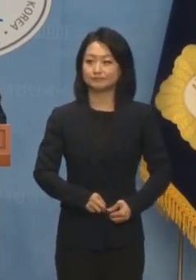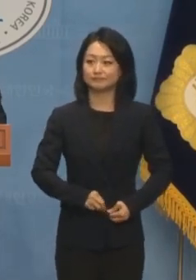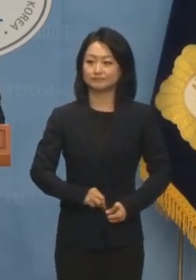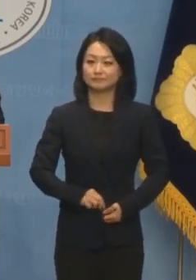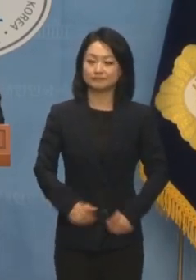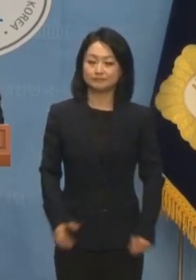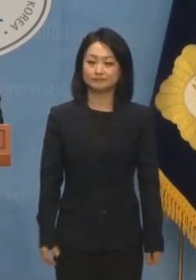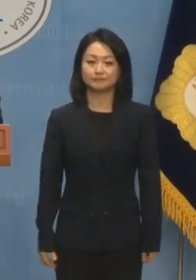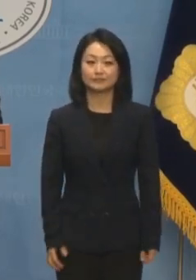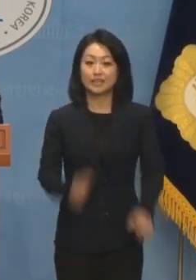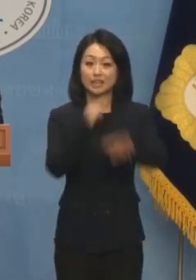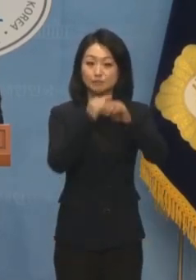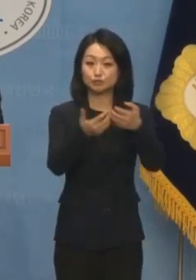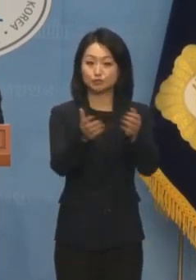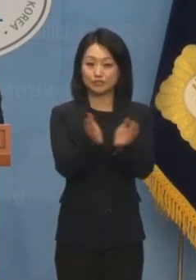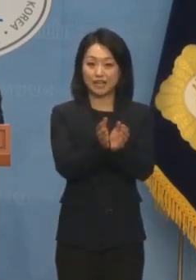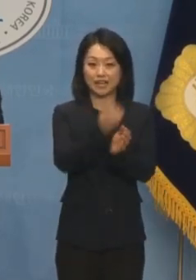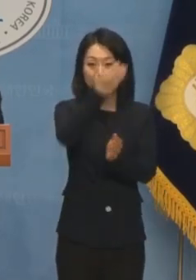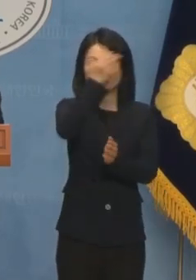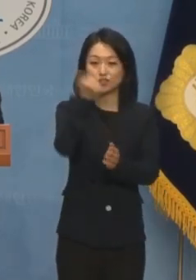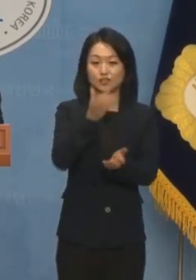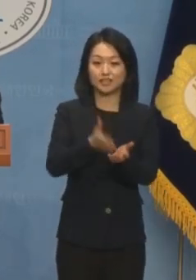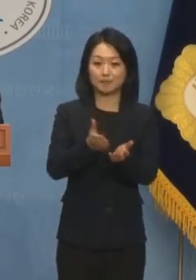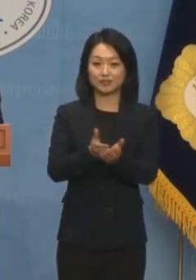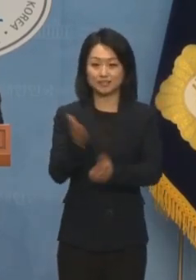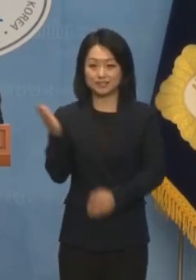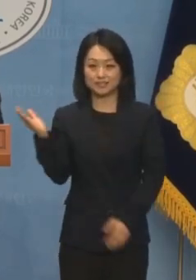네, 더불어민주당 청년대변인 최민석입니다.